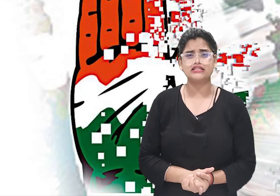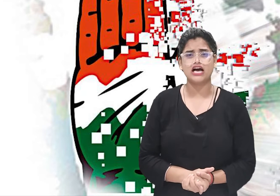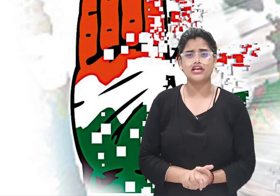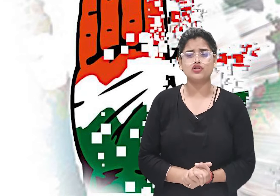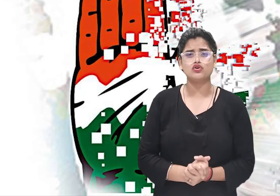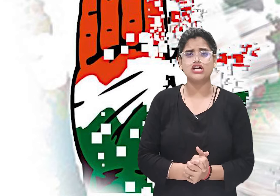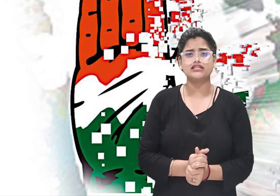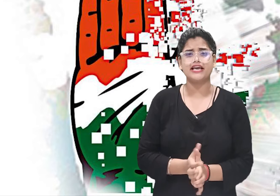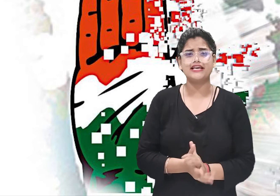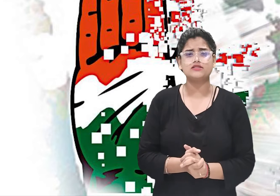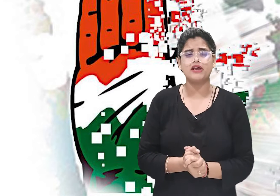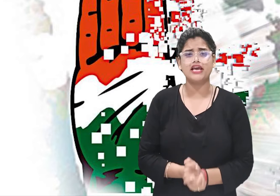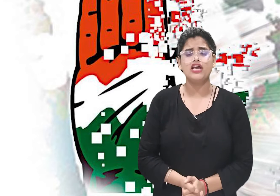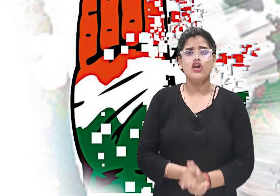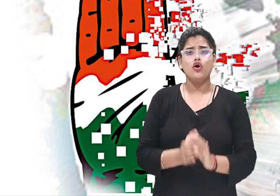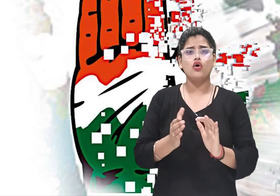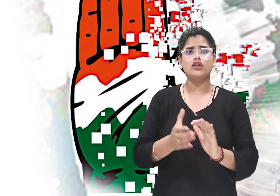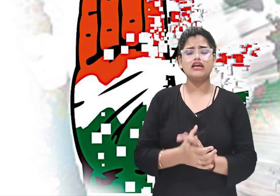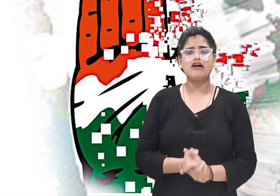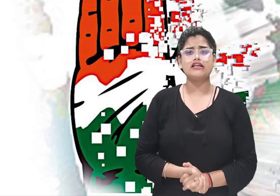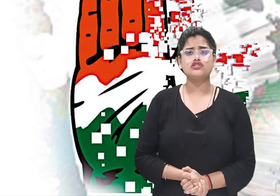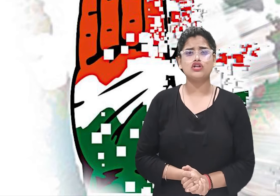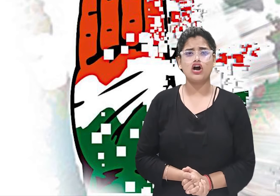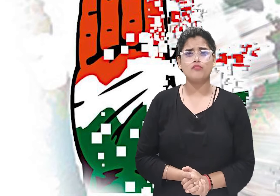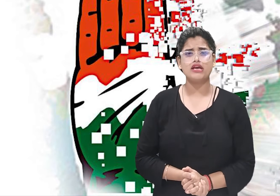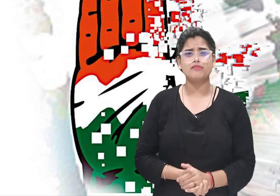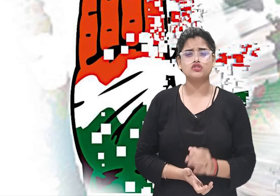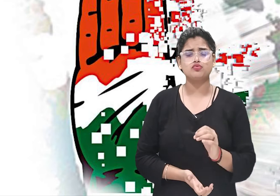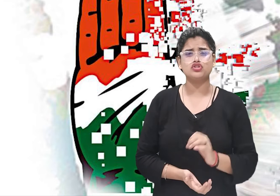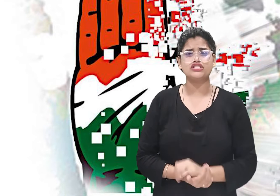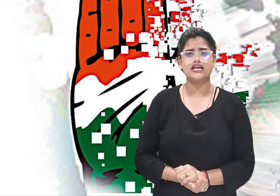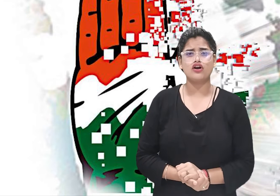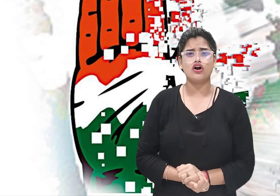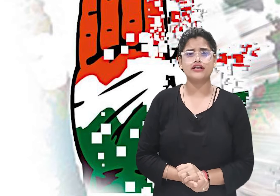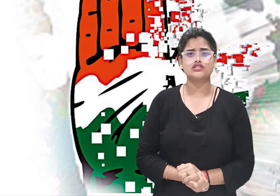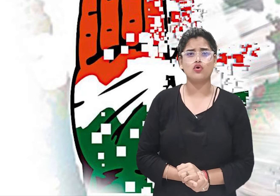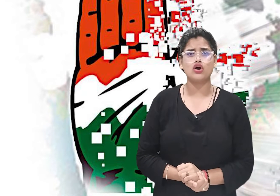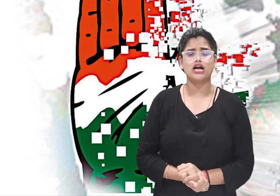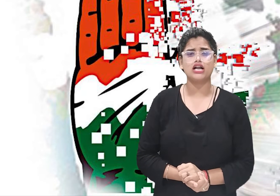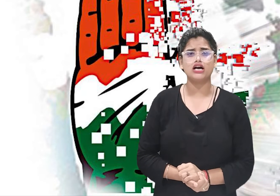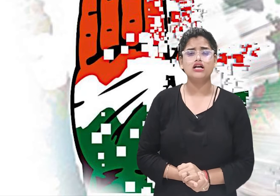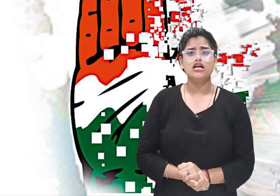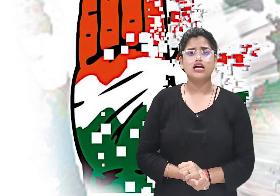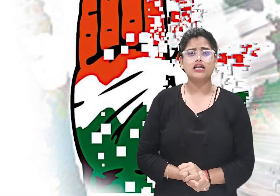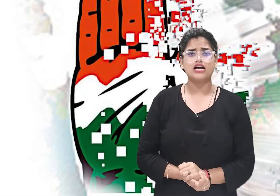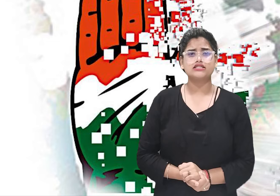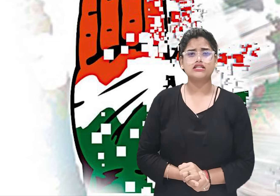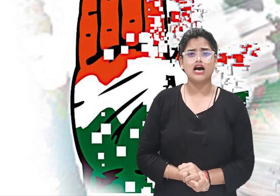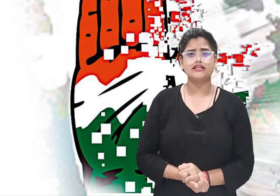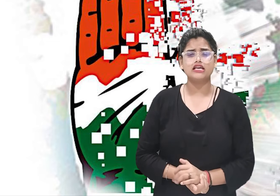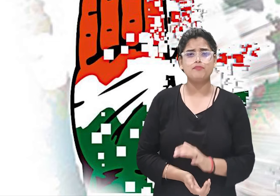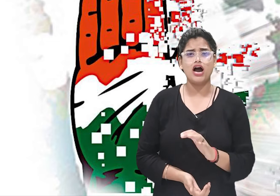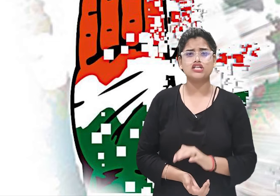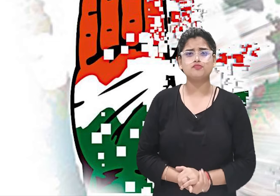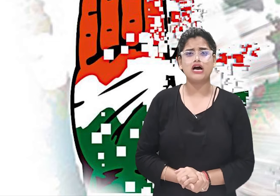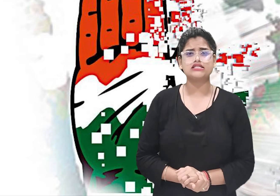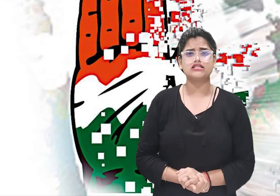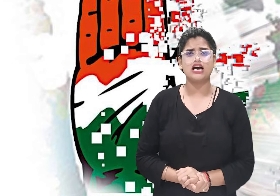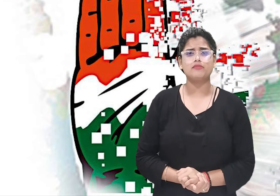ताकि 2023 में होने वाले चुनाव में मजबूती से कांग्रेस को खड़ा कर राजस्थान की पंच पंच साल